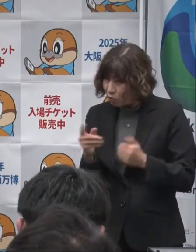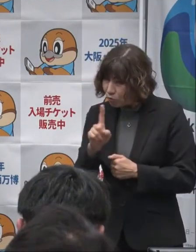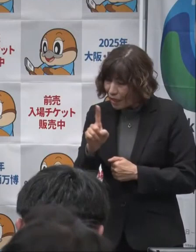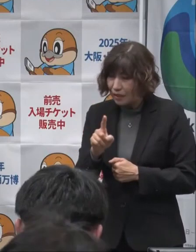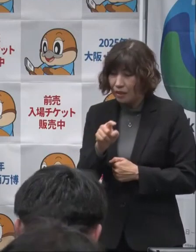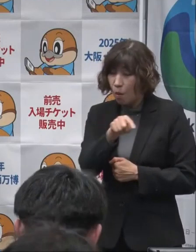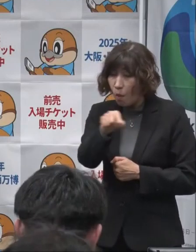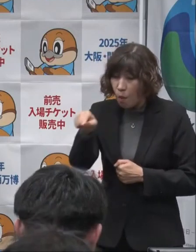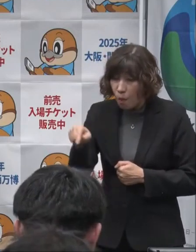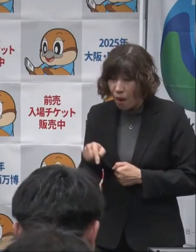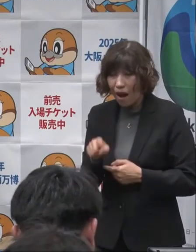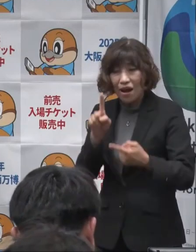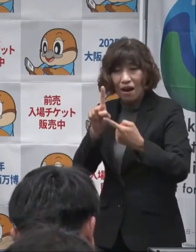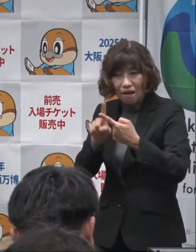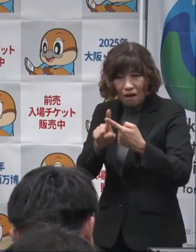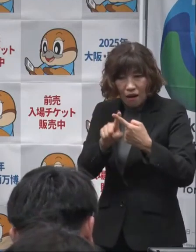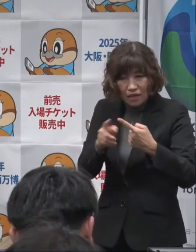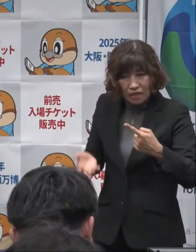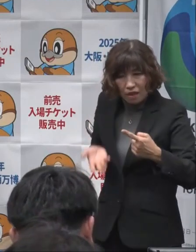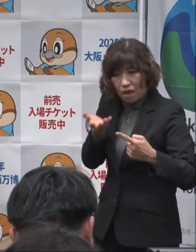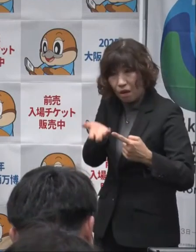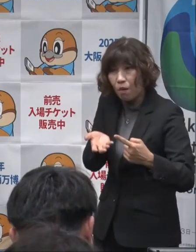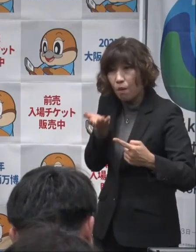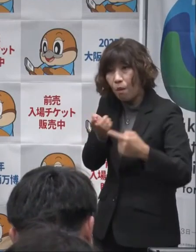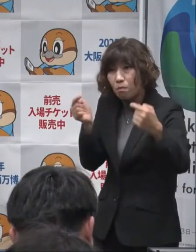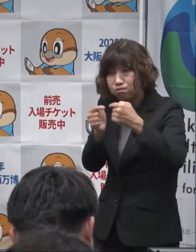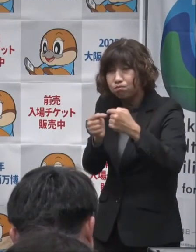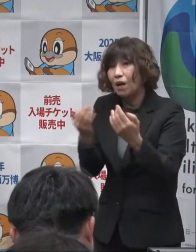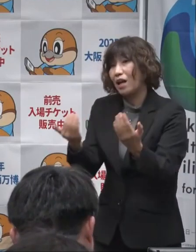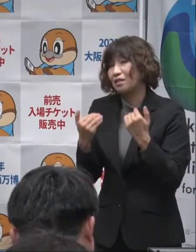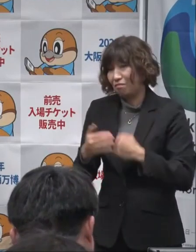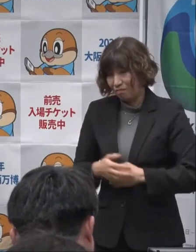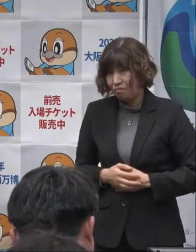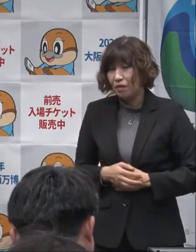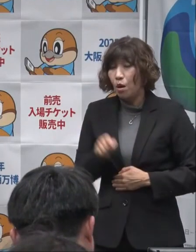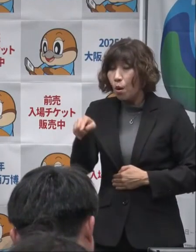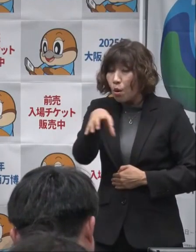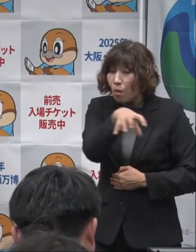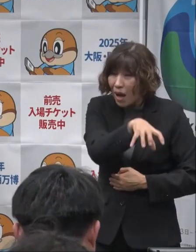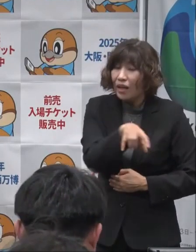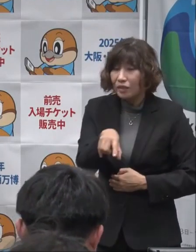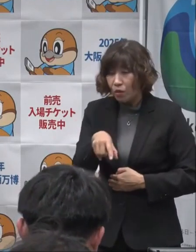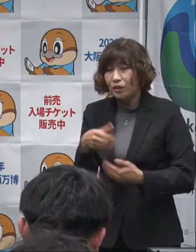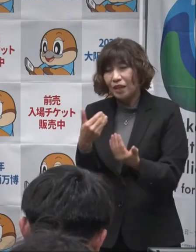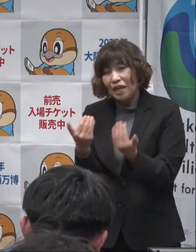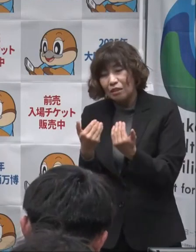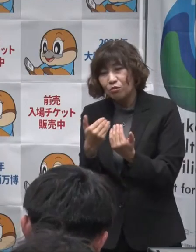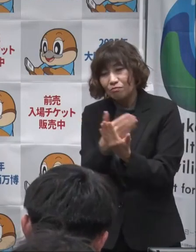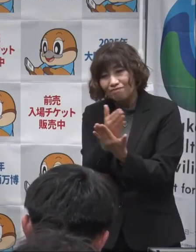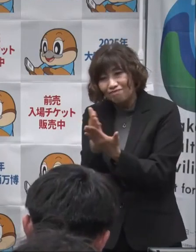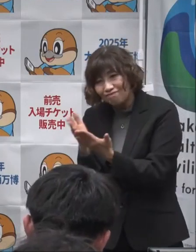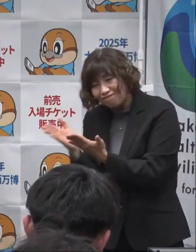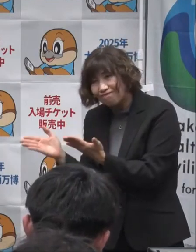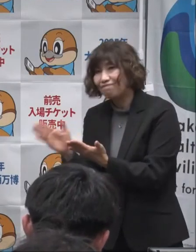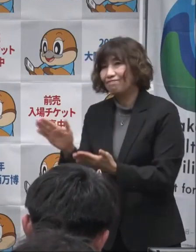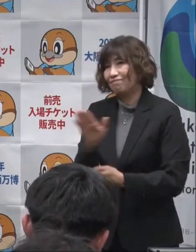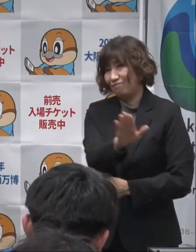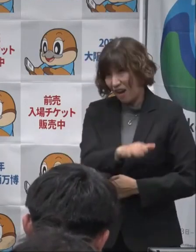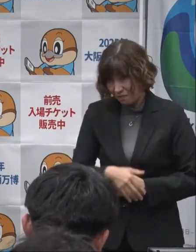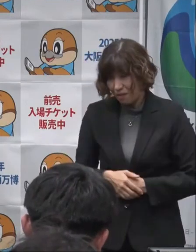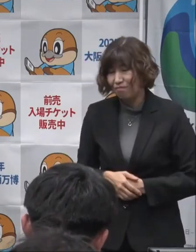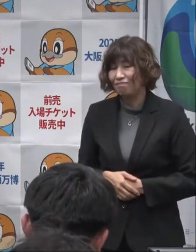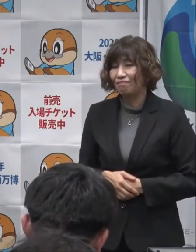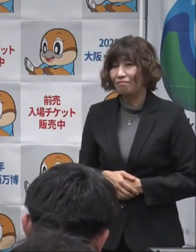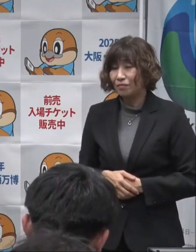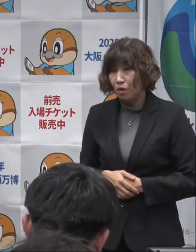必要性がですね、その現地において必要なものというのが多様化してきてますから、そういったものを今支援をしているというところです。まあ、これについては府